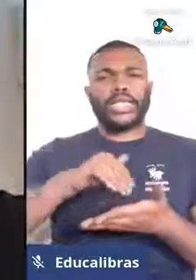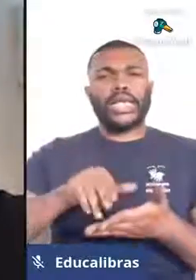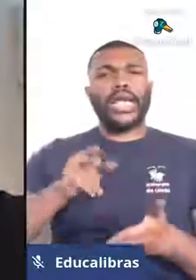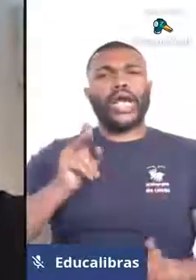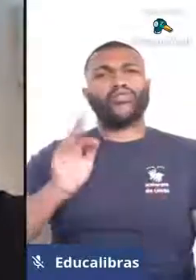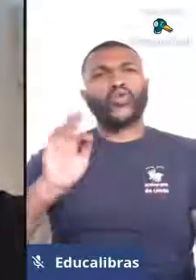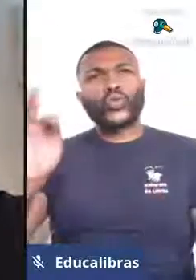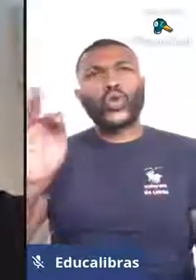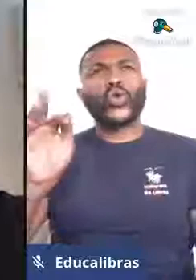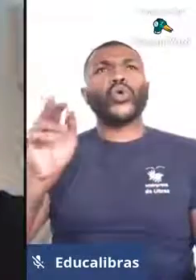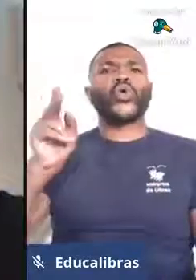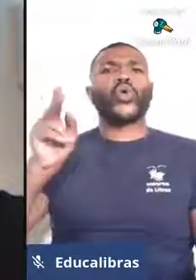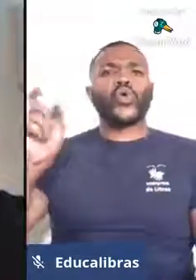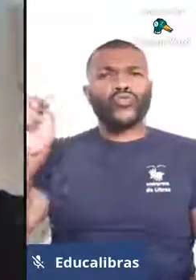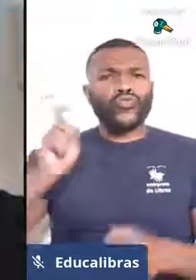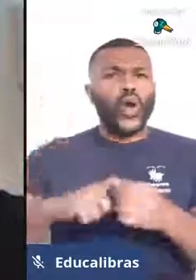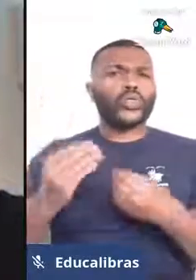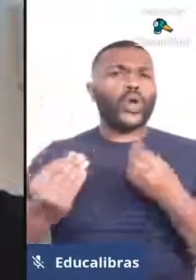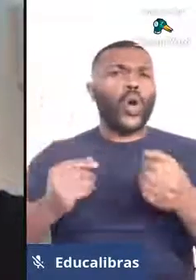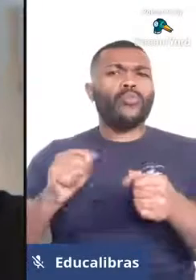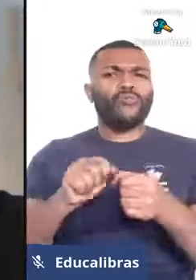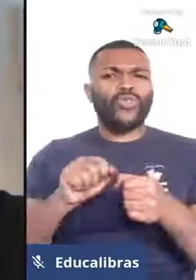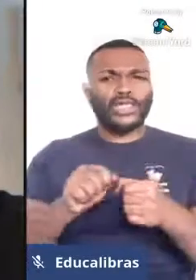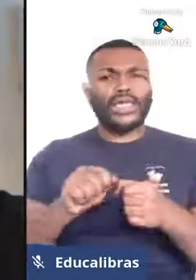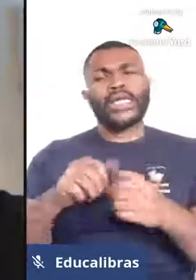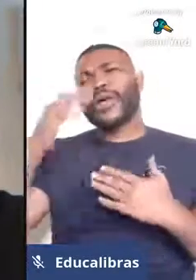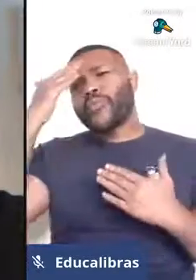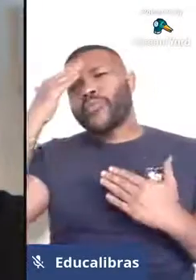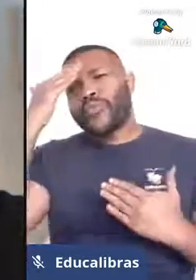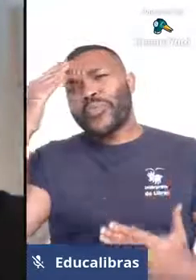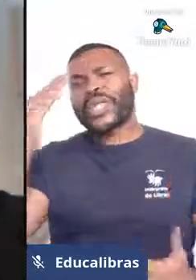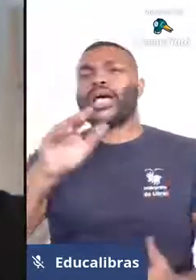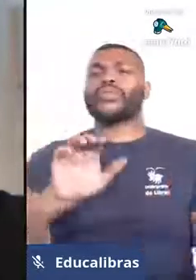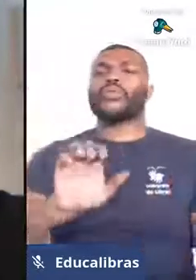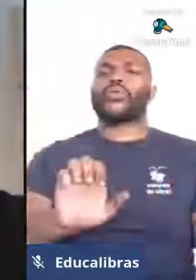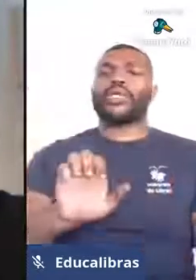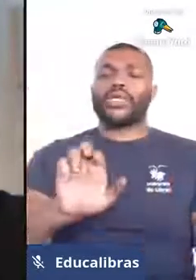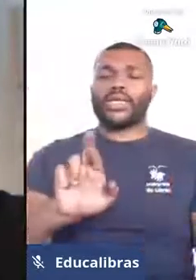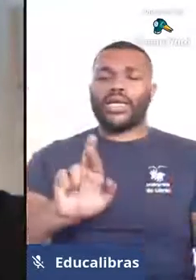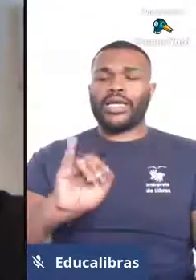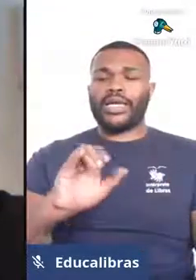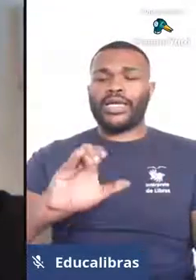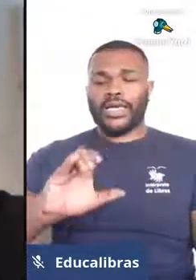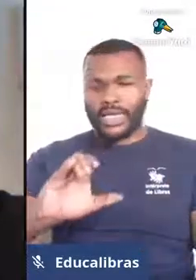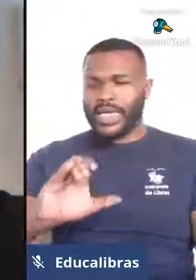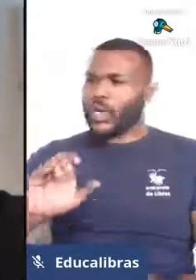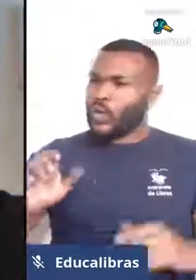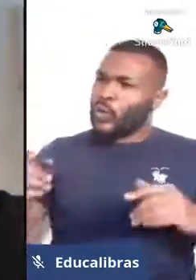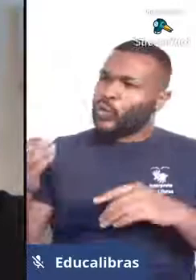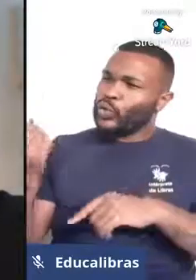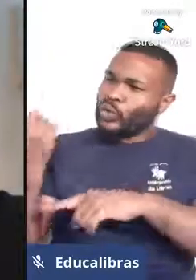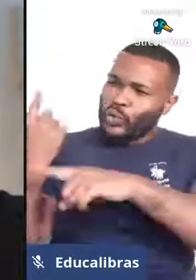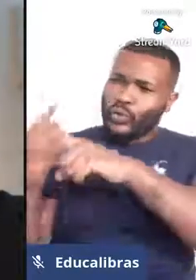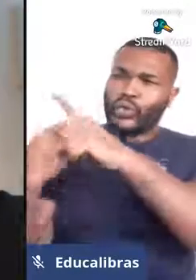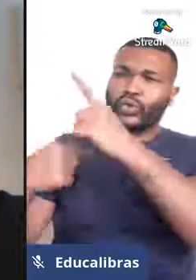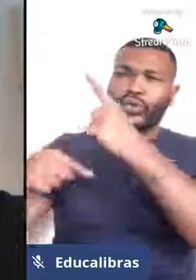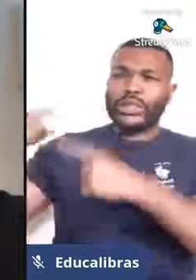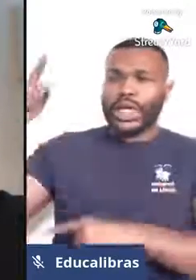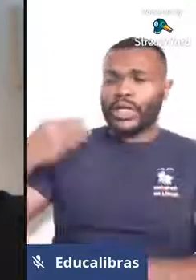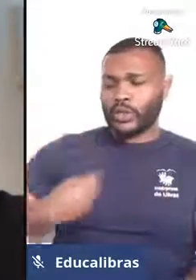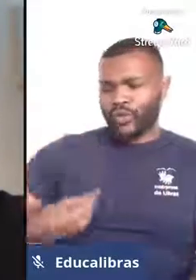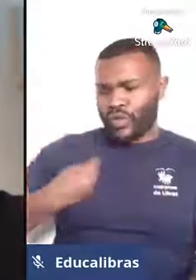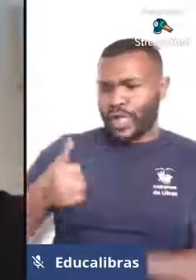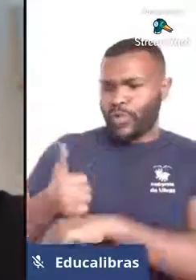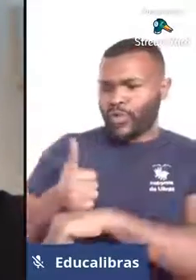a full, como é que vai ser. Eric, muito obrigado. Sucesso na sua carreira e futura, na